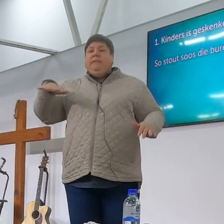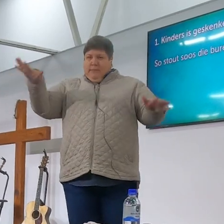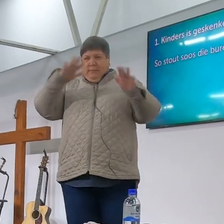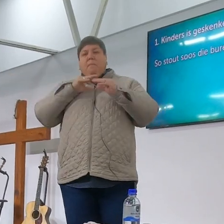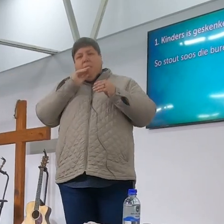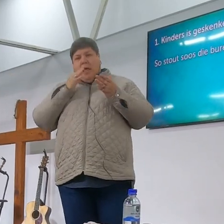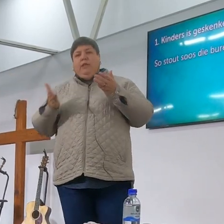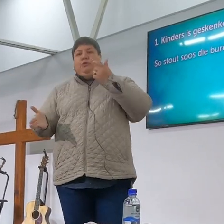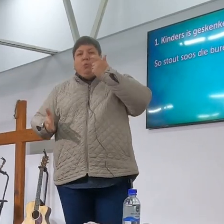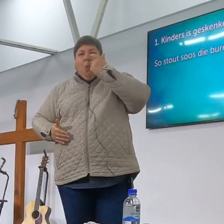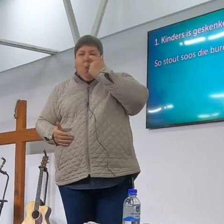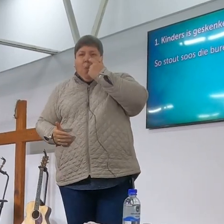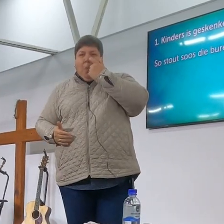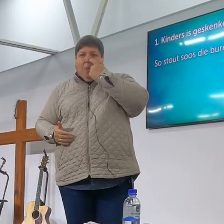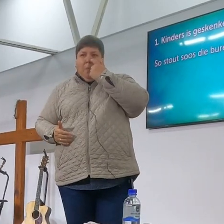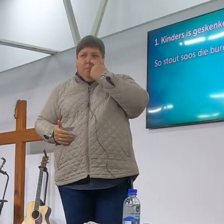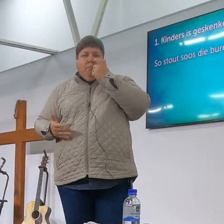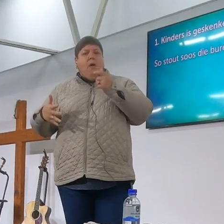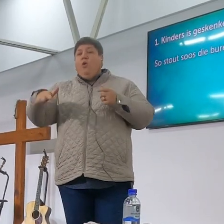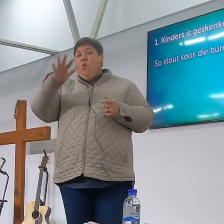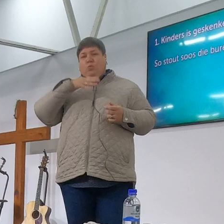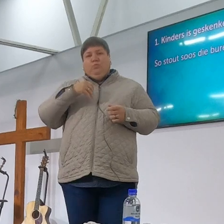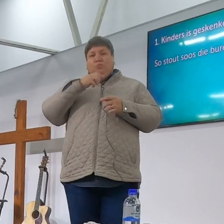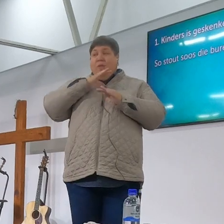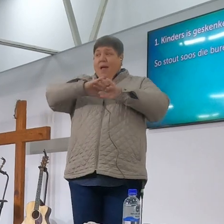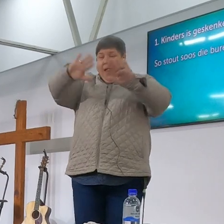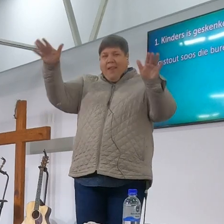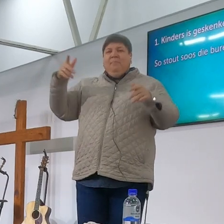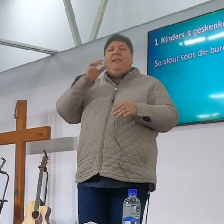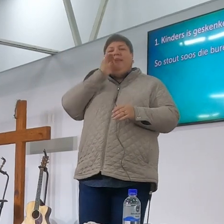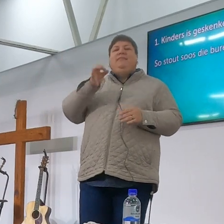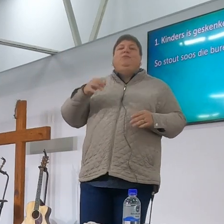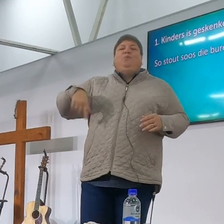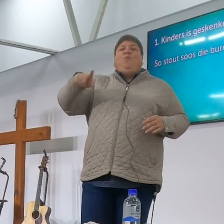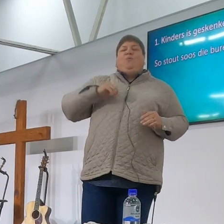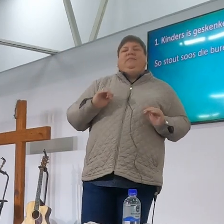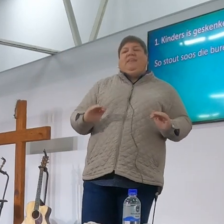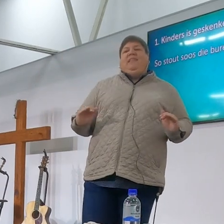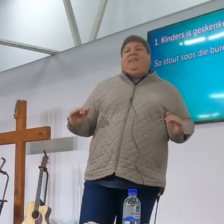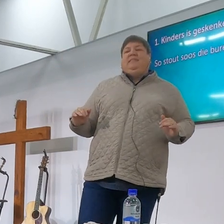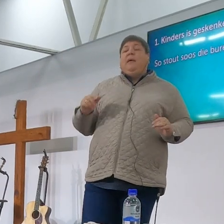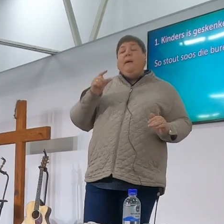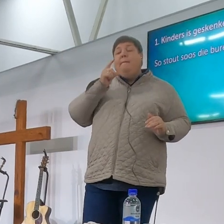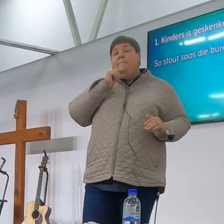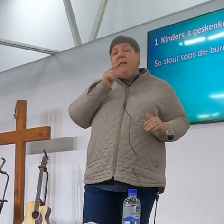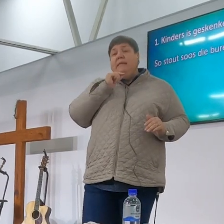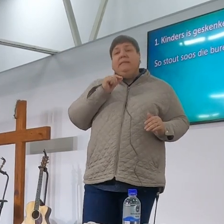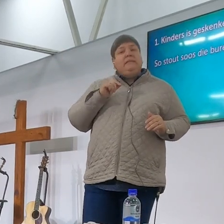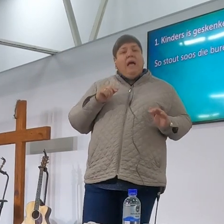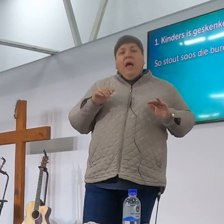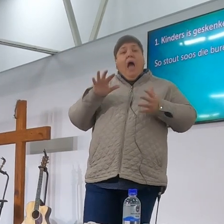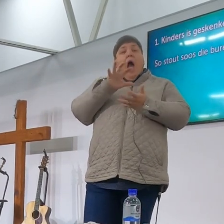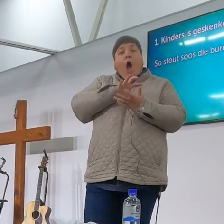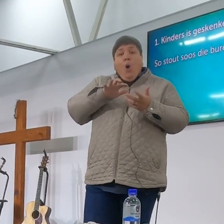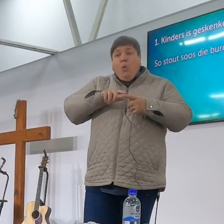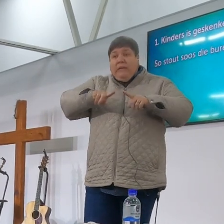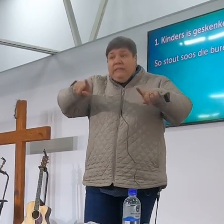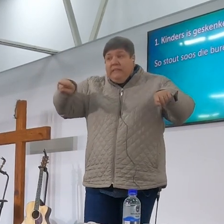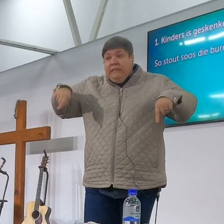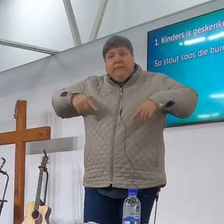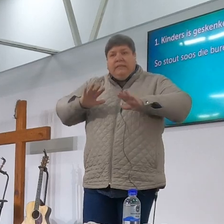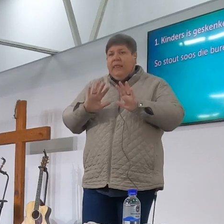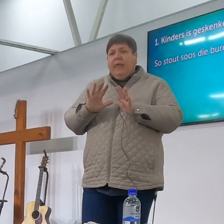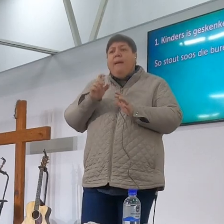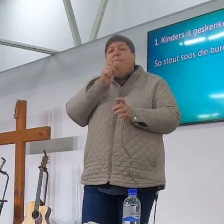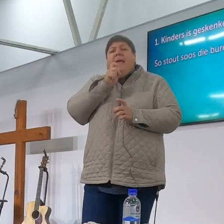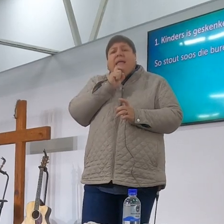wil eintlik hê, ek en jy moet sê, al hierdie kinders is ons kinders. Soos daai verhaal, die mense, nie die ouers nie, die mense, het